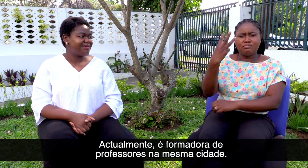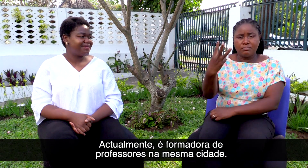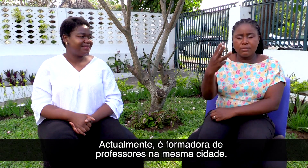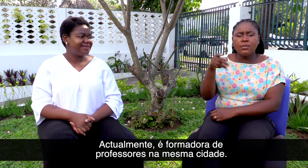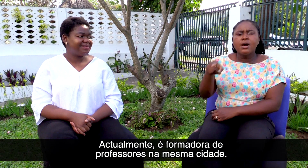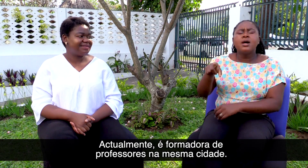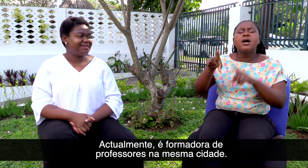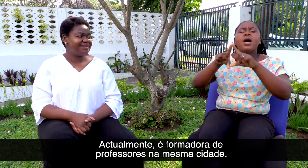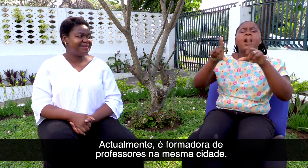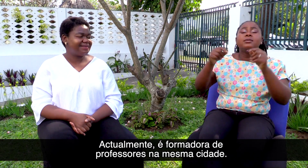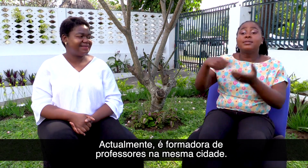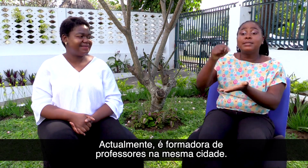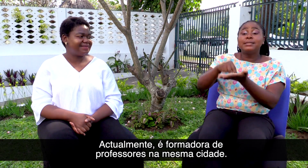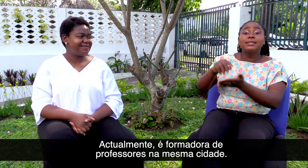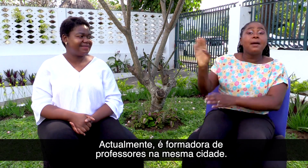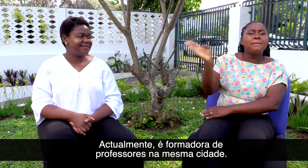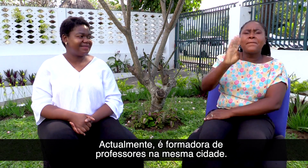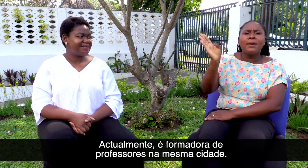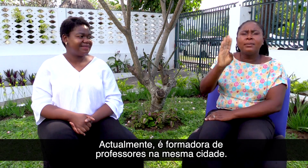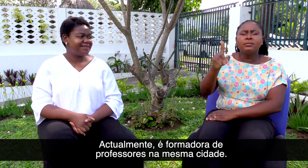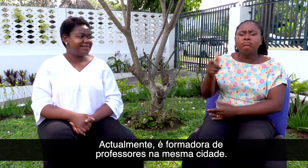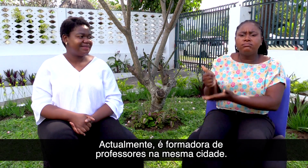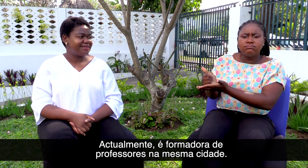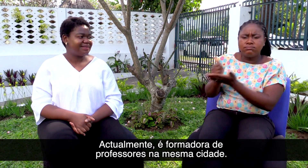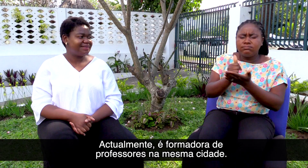é formadora de professores na mesma cidade.